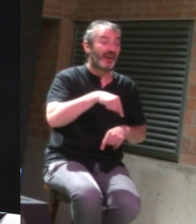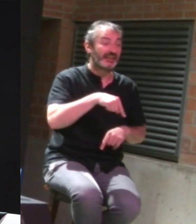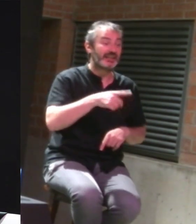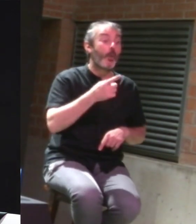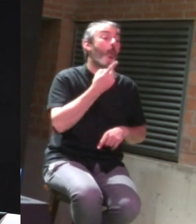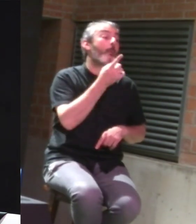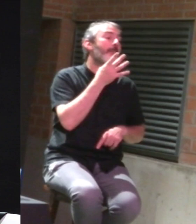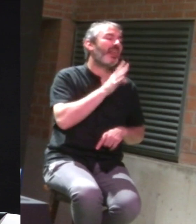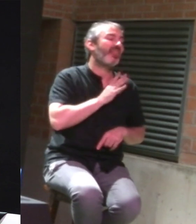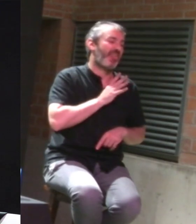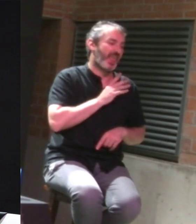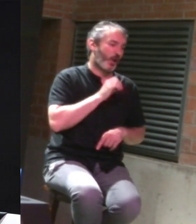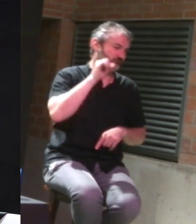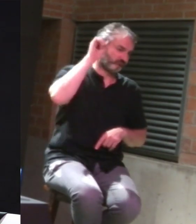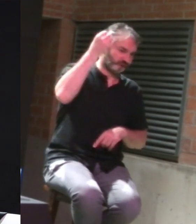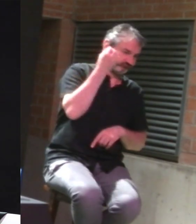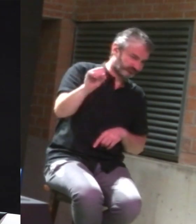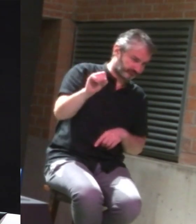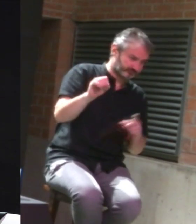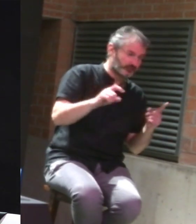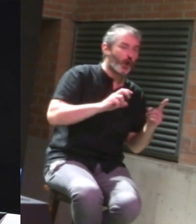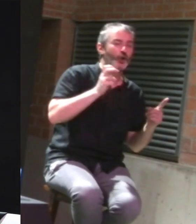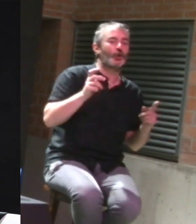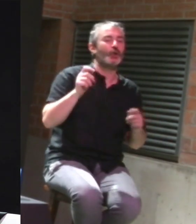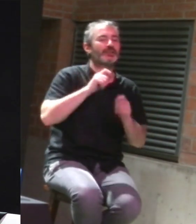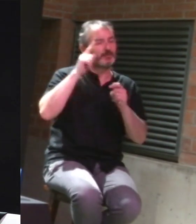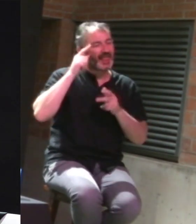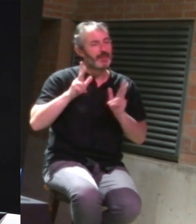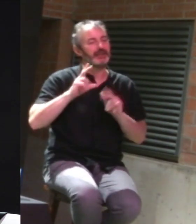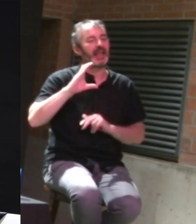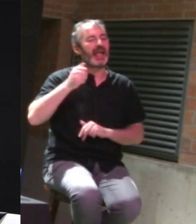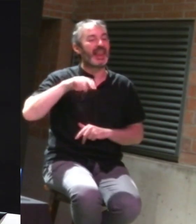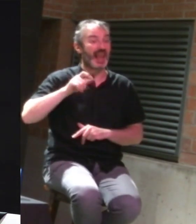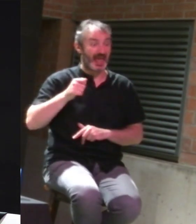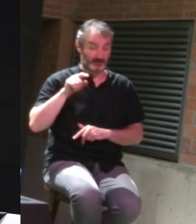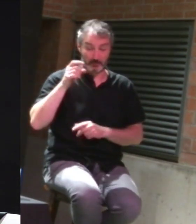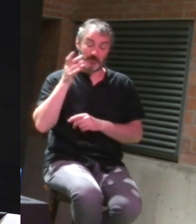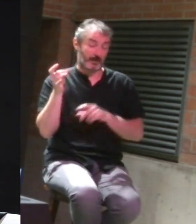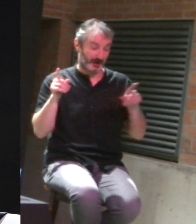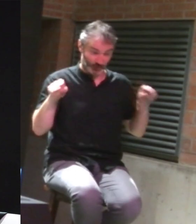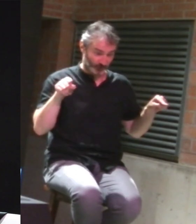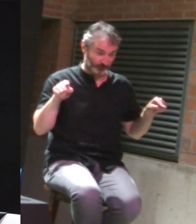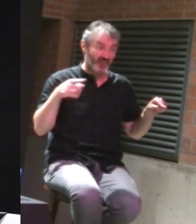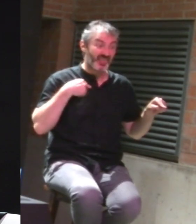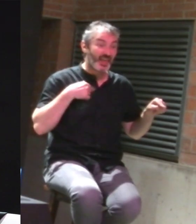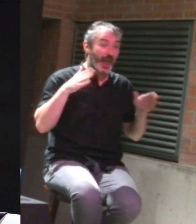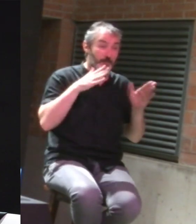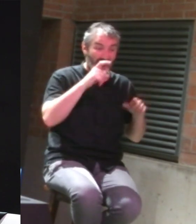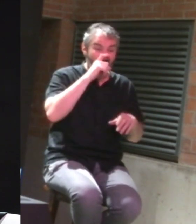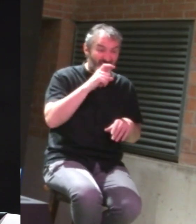hi havia un bar dels radicals i la Llibertat Canela, que tots heu conegut, la filla del Mico, diuen que inclús durant el